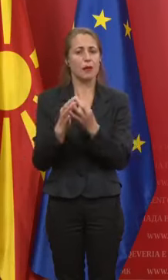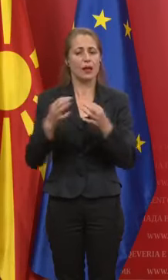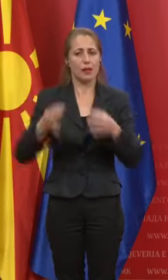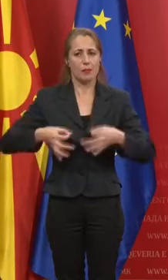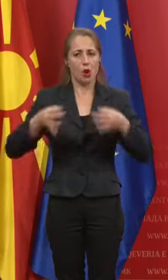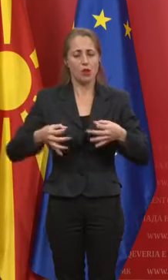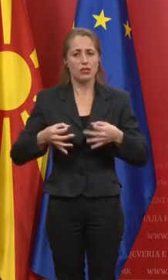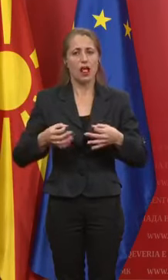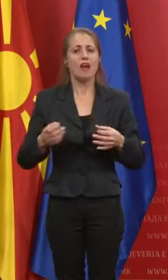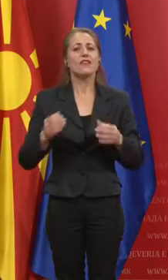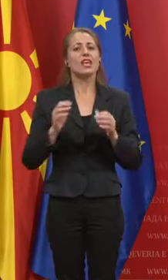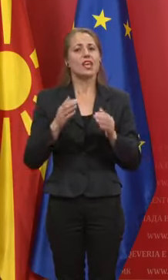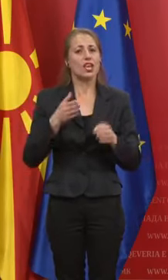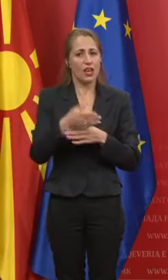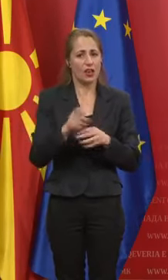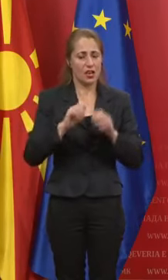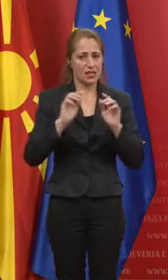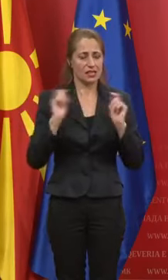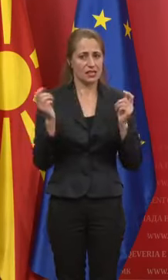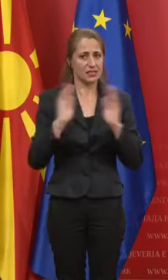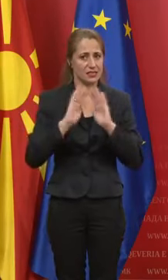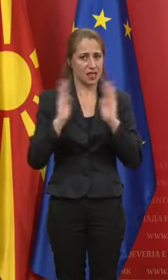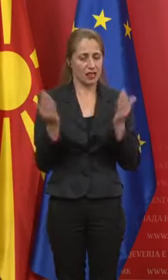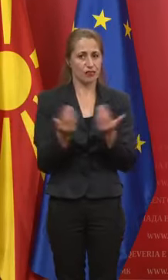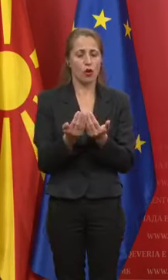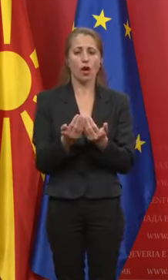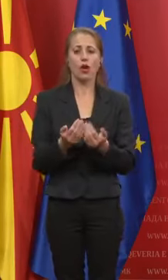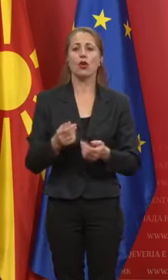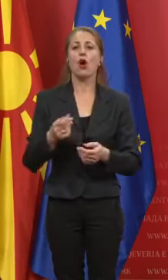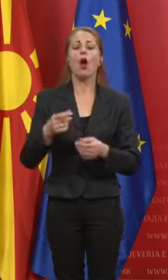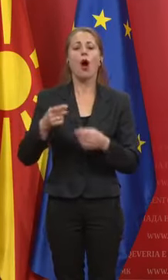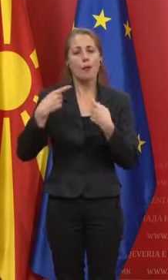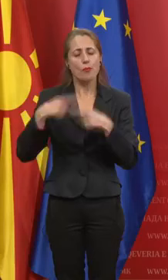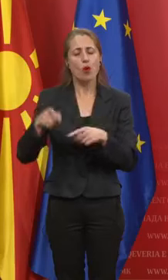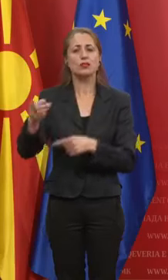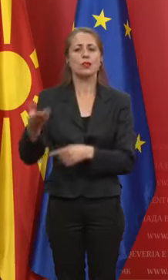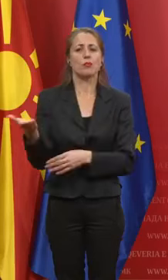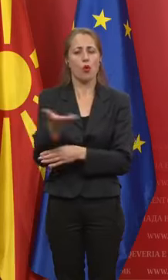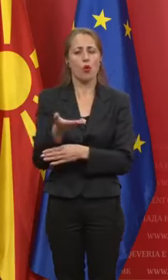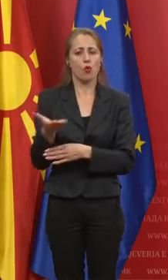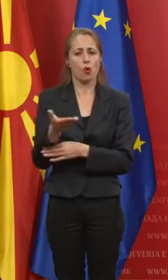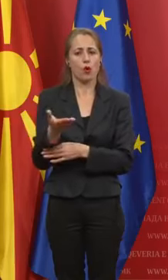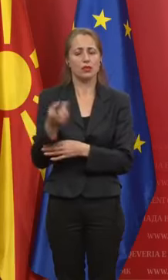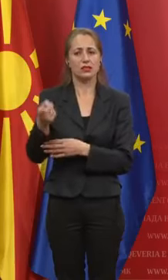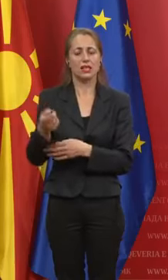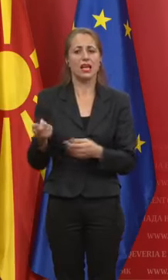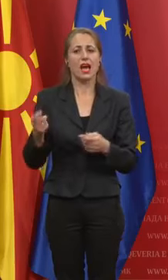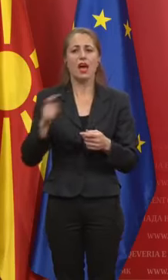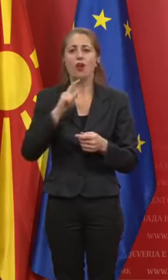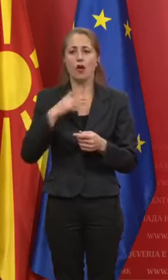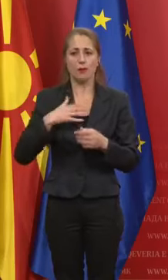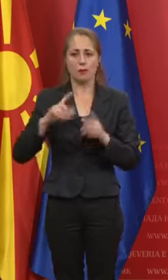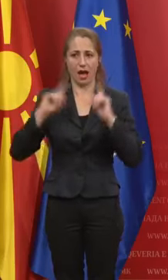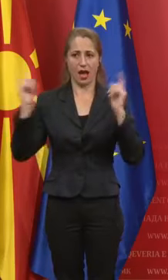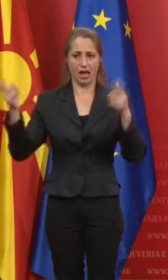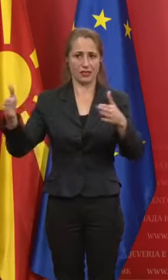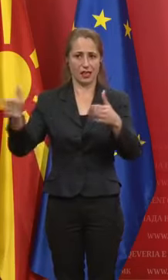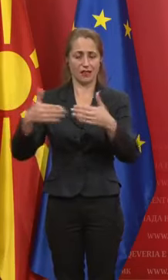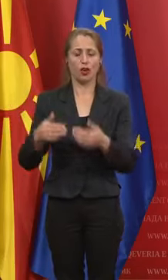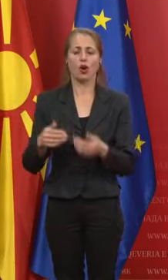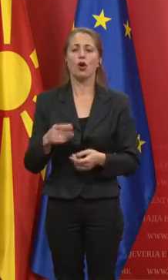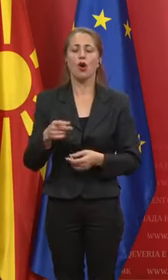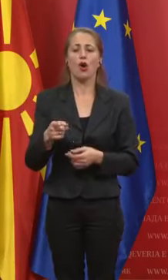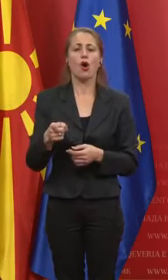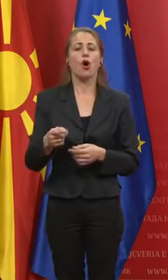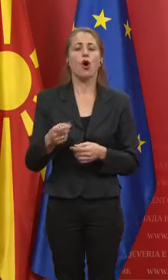прослави на затворено, прецизен протокол за работа на угостителските објекти на затворено, односно